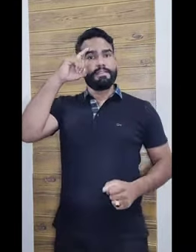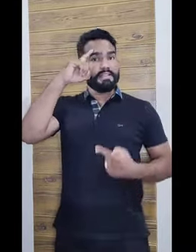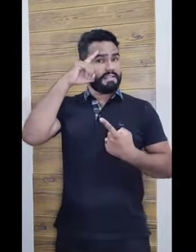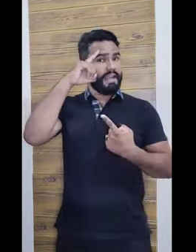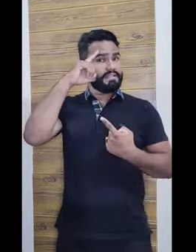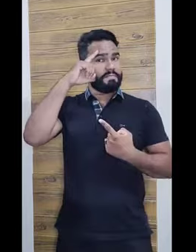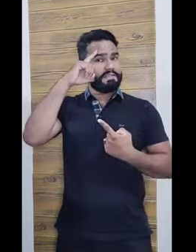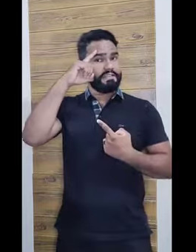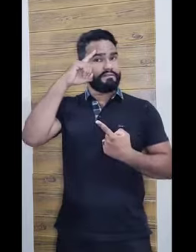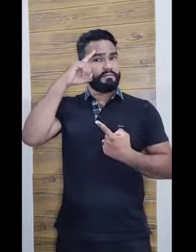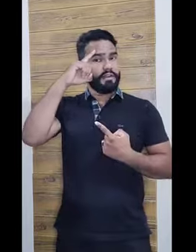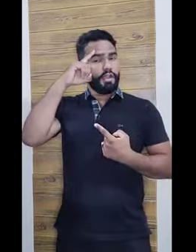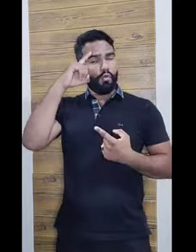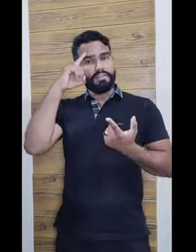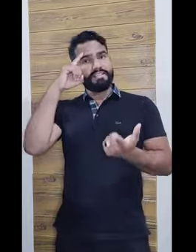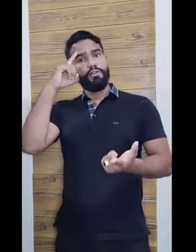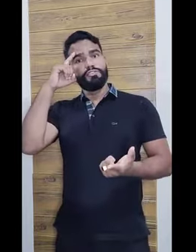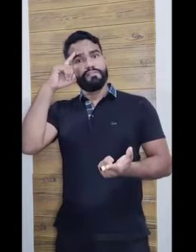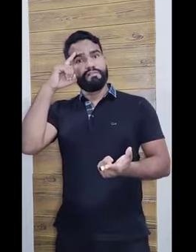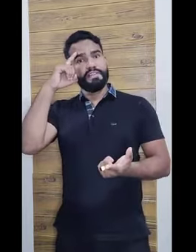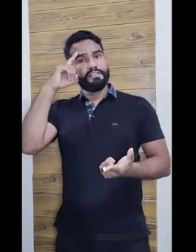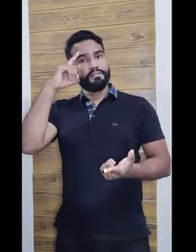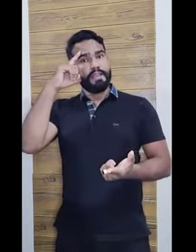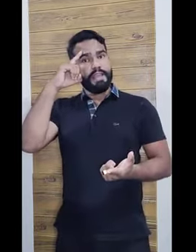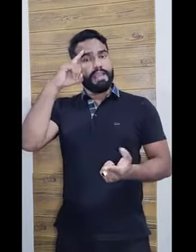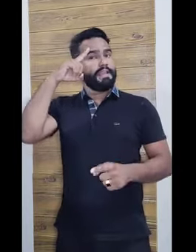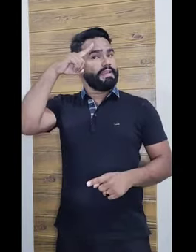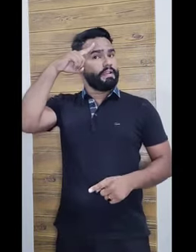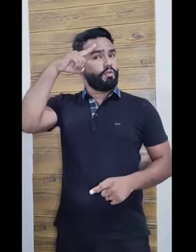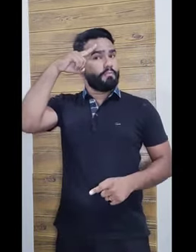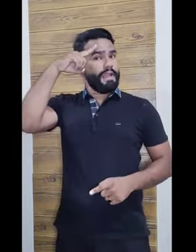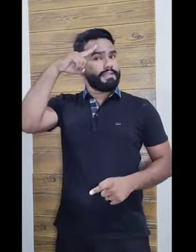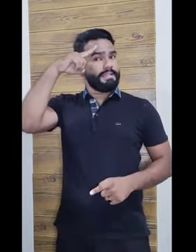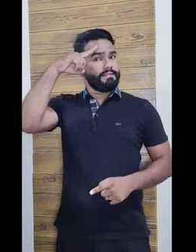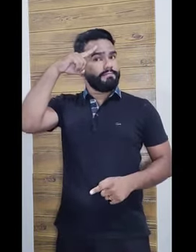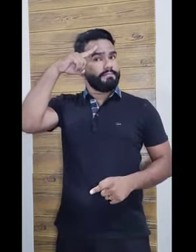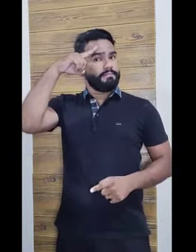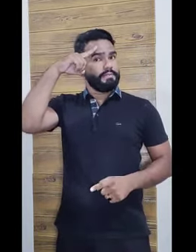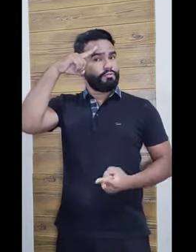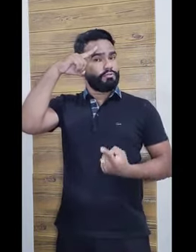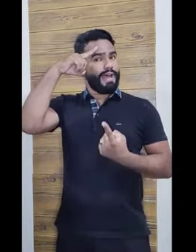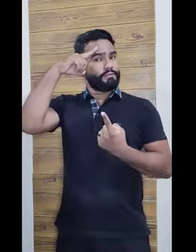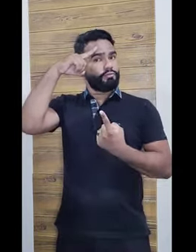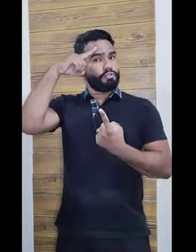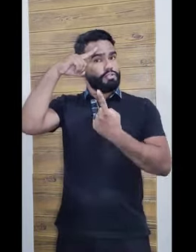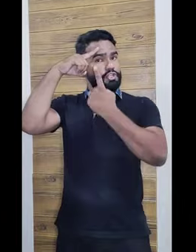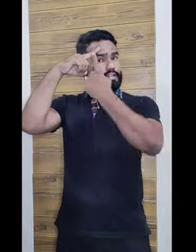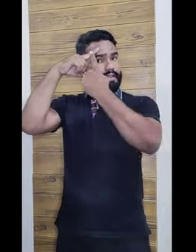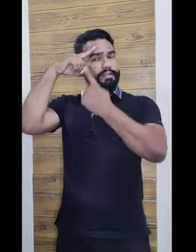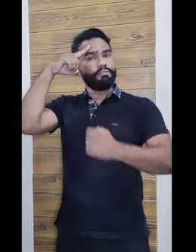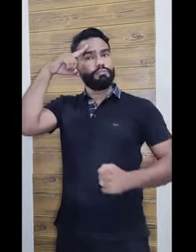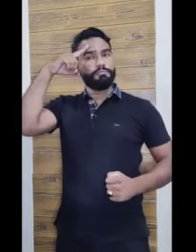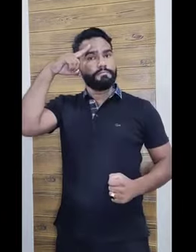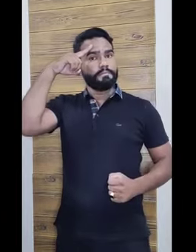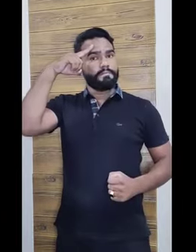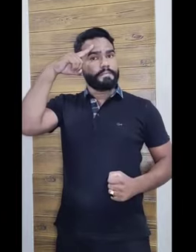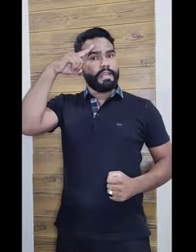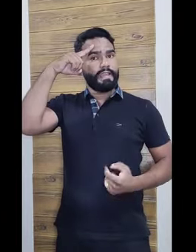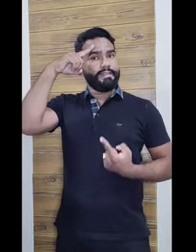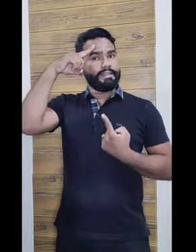Nesse caso específico, o sinal de difícil, ele começa no lado direito ele